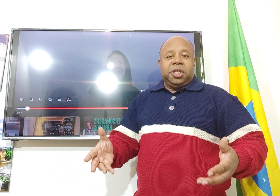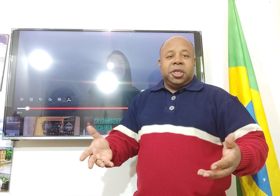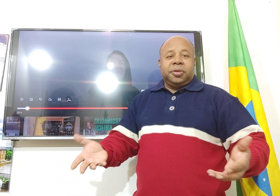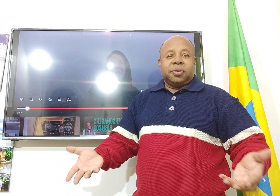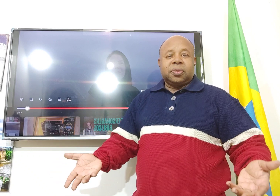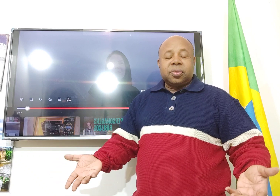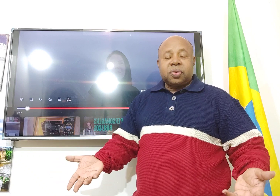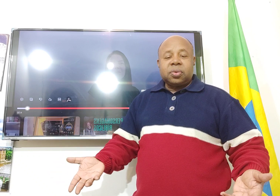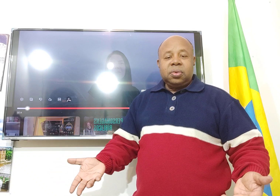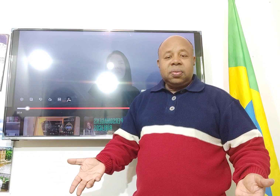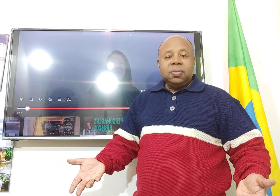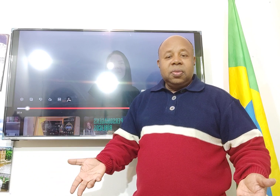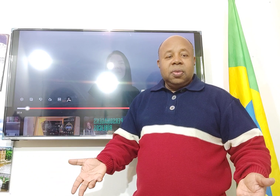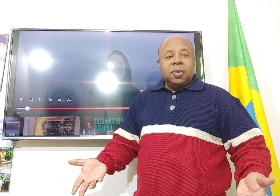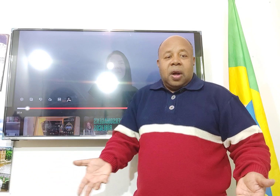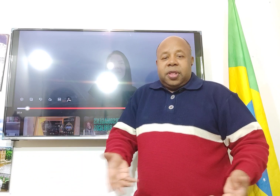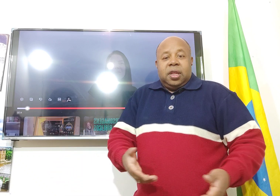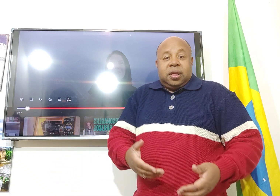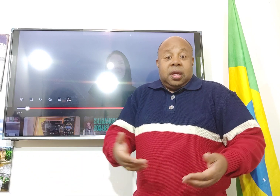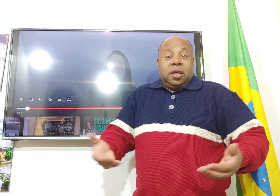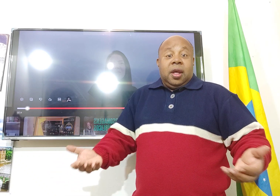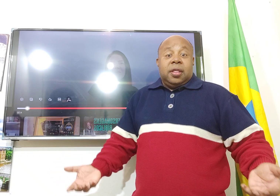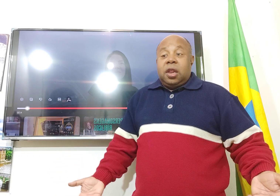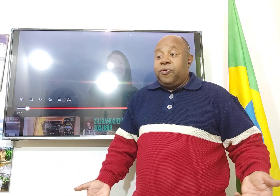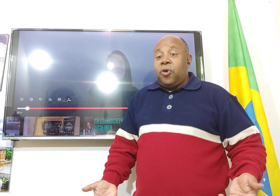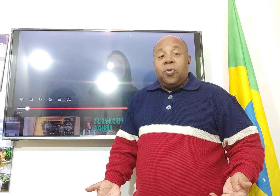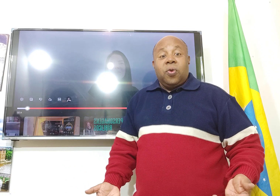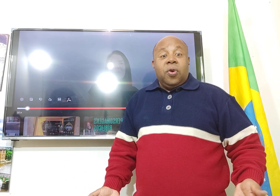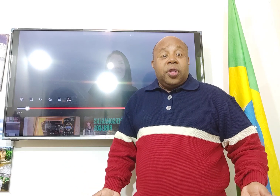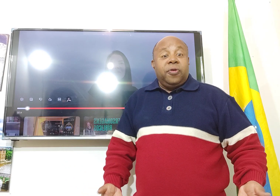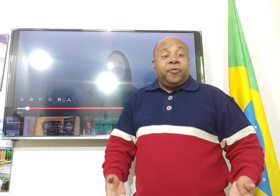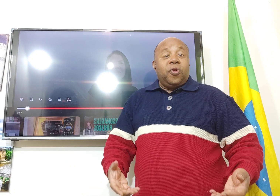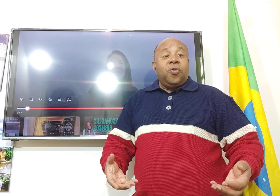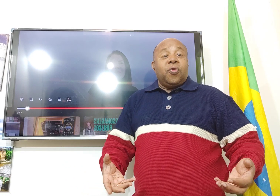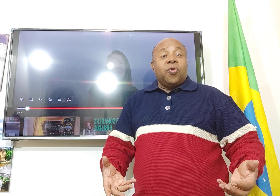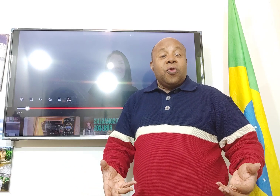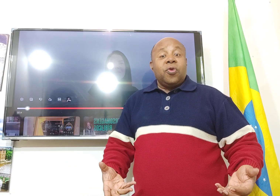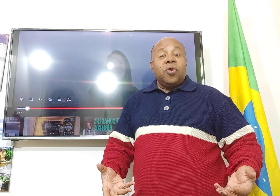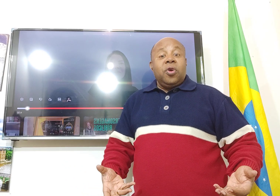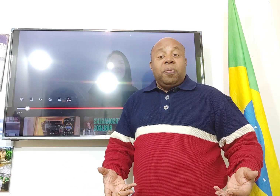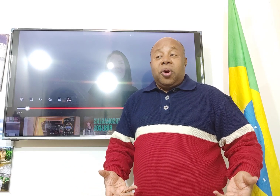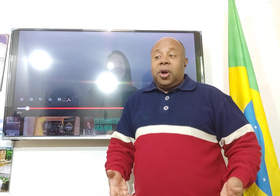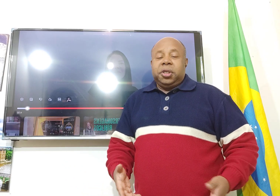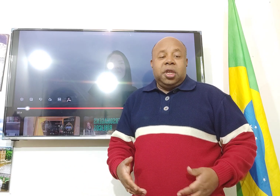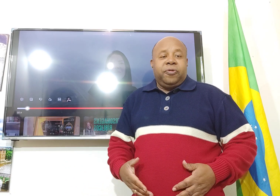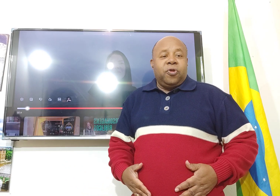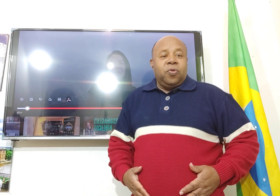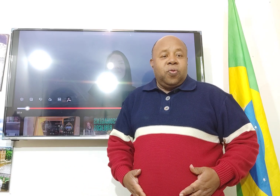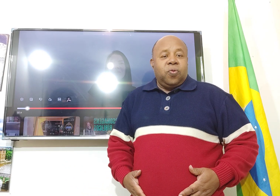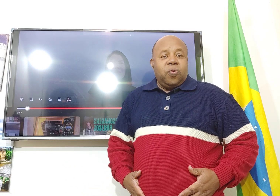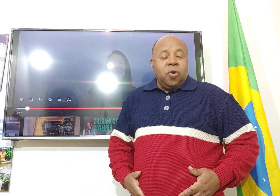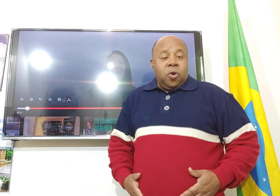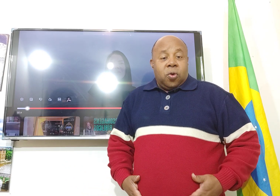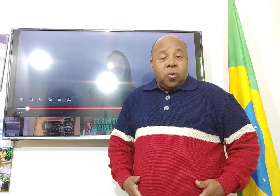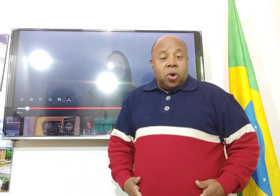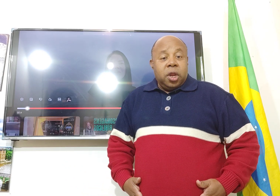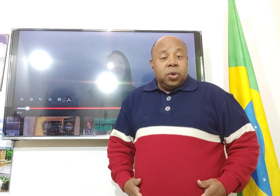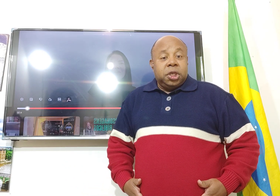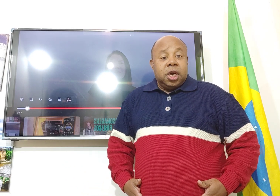Pode. Não, se ele for um. Se ele for um. Pode, se ele for um hollywoodiano,